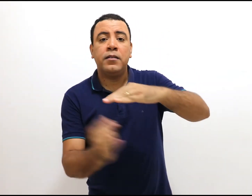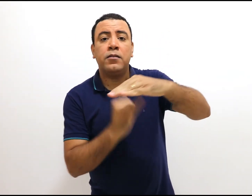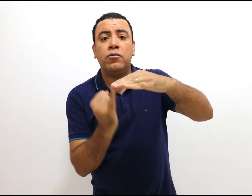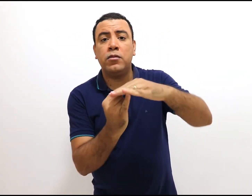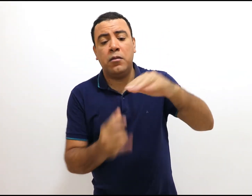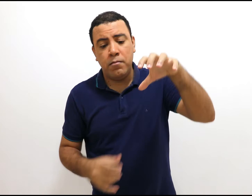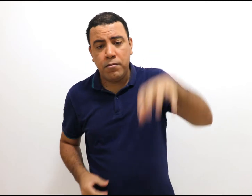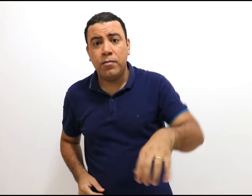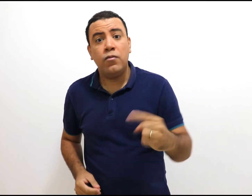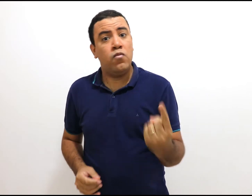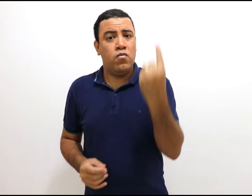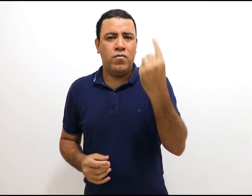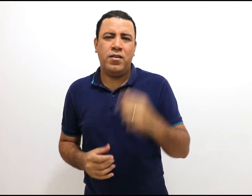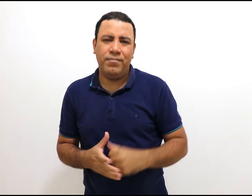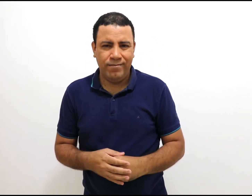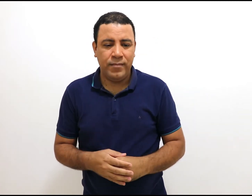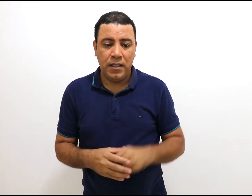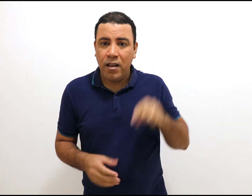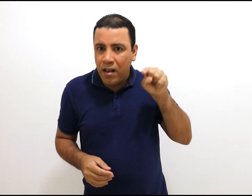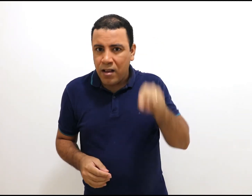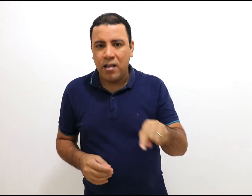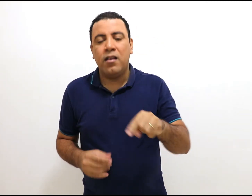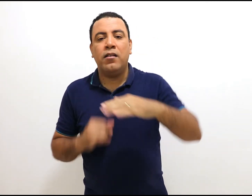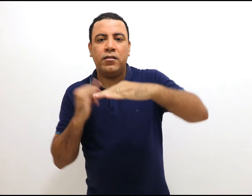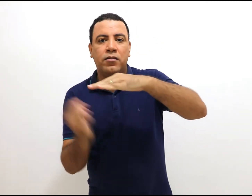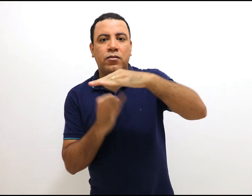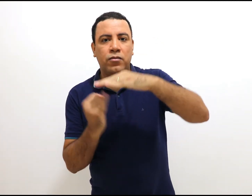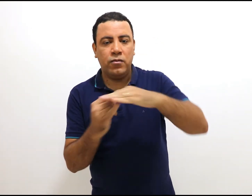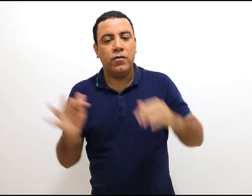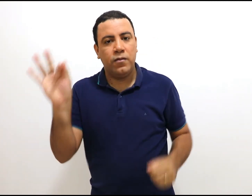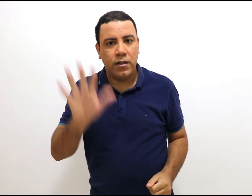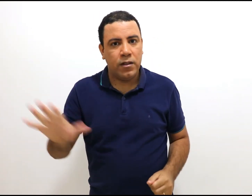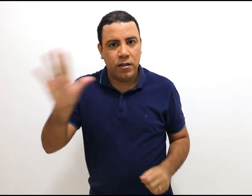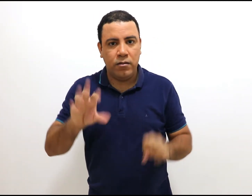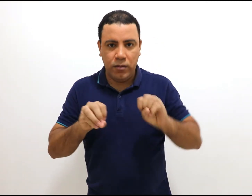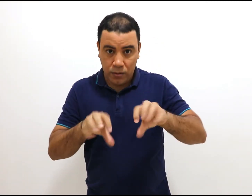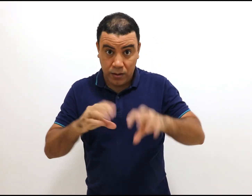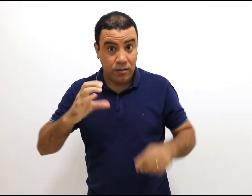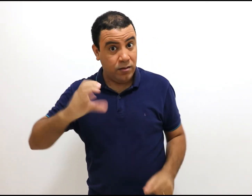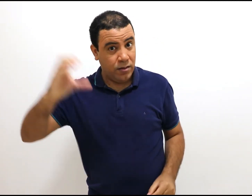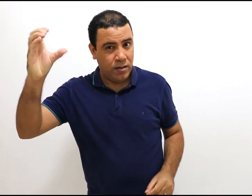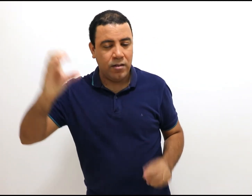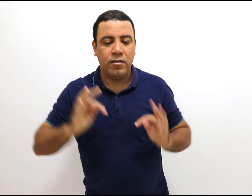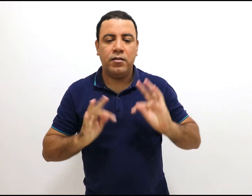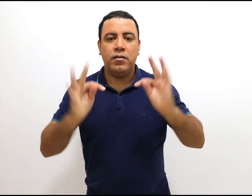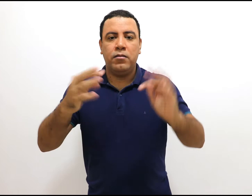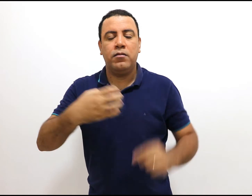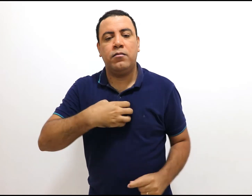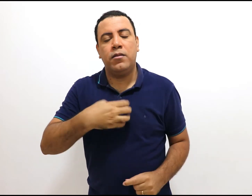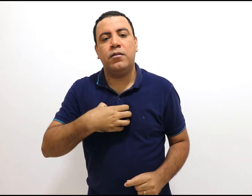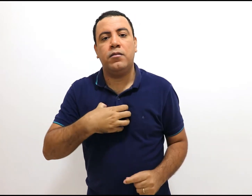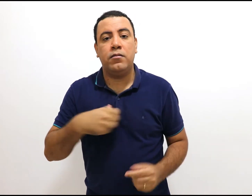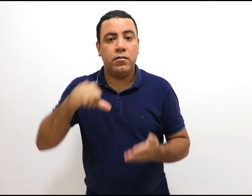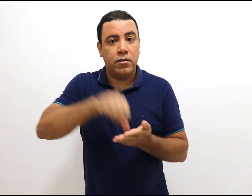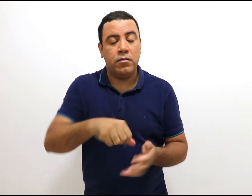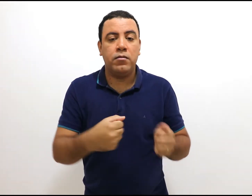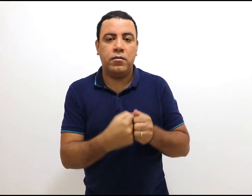uma instituição, Instituto Federal de Educação, Ciência e Tecnologia Baiano de Senhor do Bonfim,